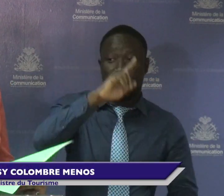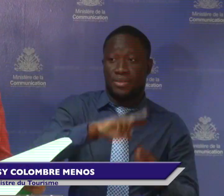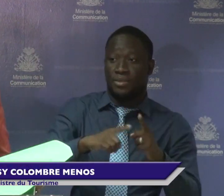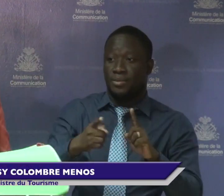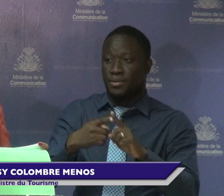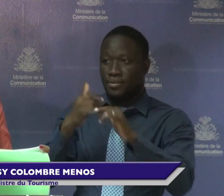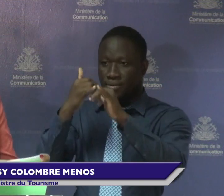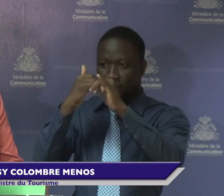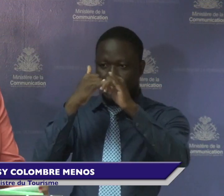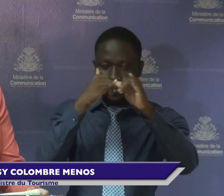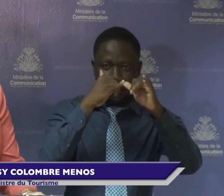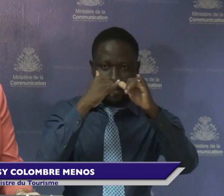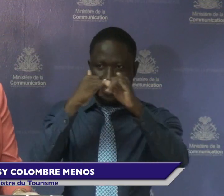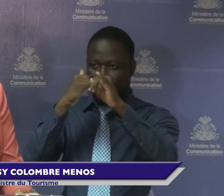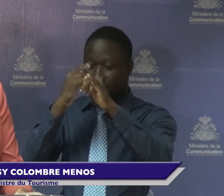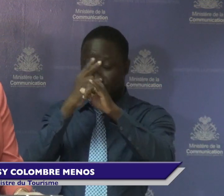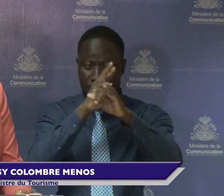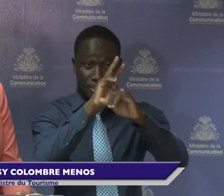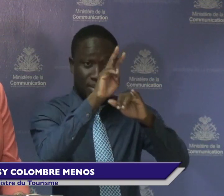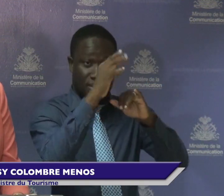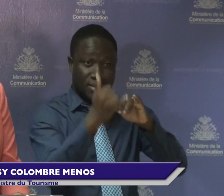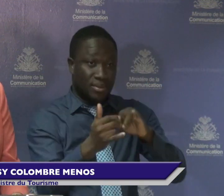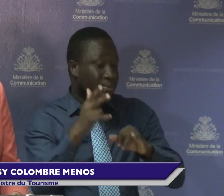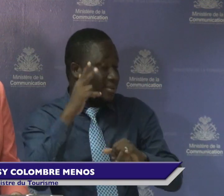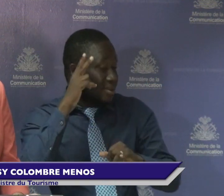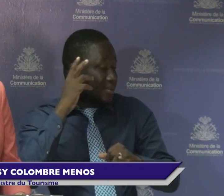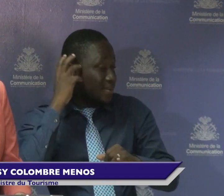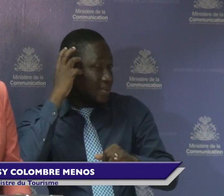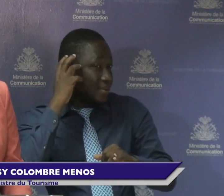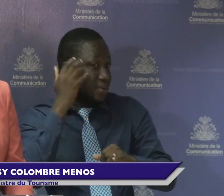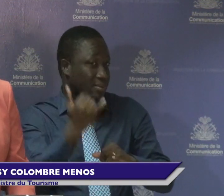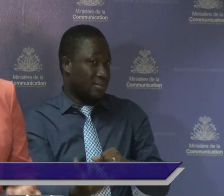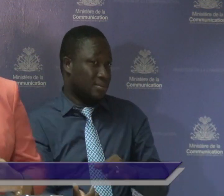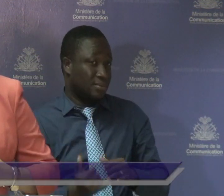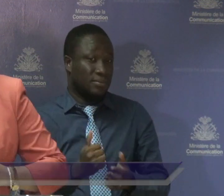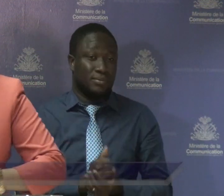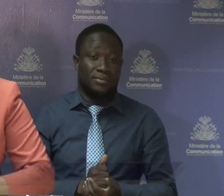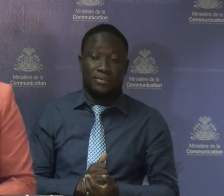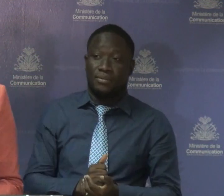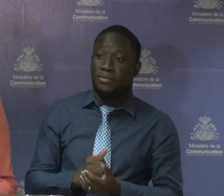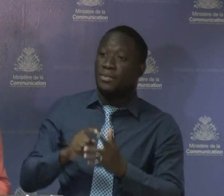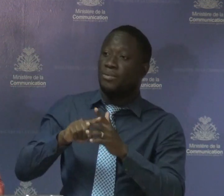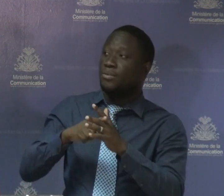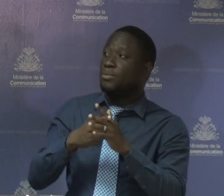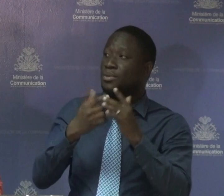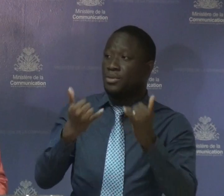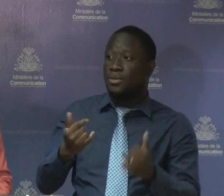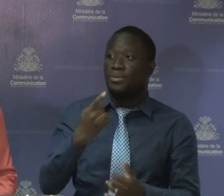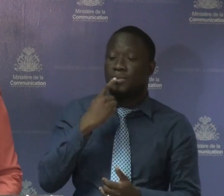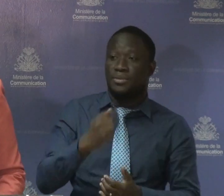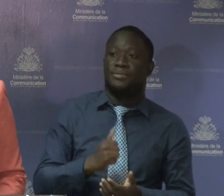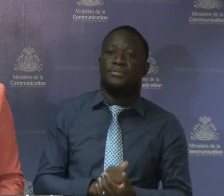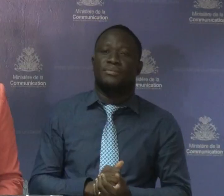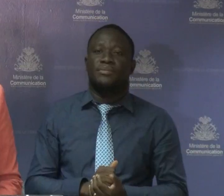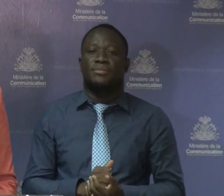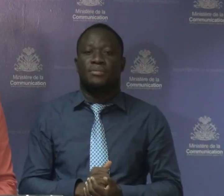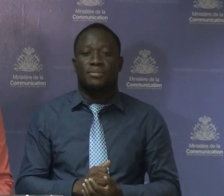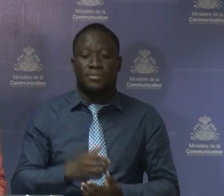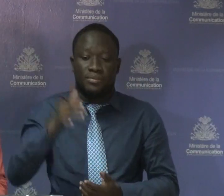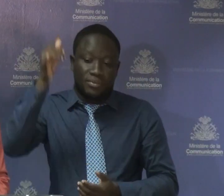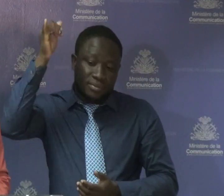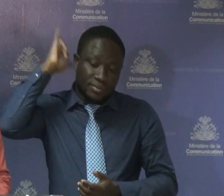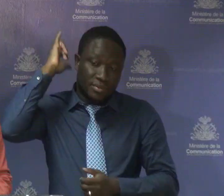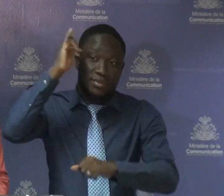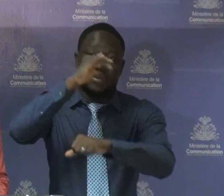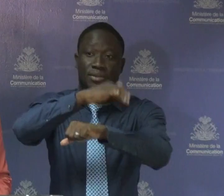là, tout le monde qui a regardé nous dans la télévision, tout le monde qui a attendu nous. Et je vais commencer aujourd'hui, hein, vous me dites que hier